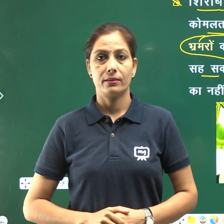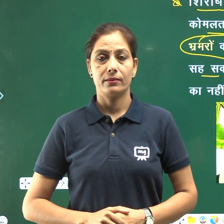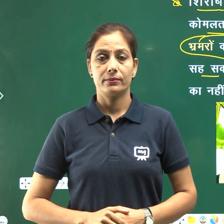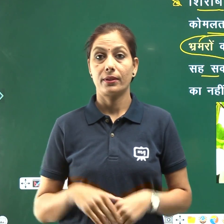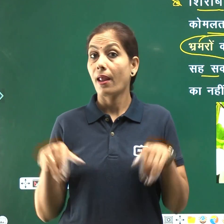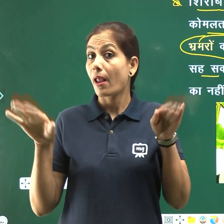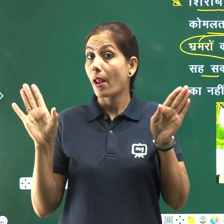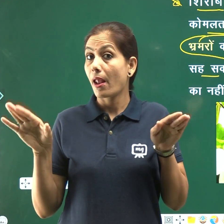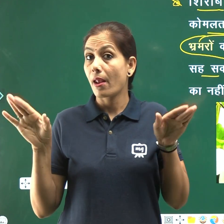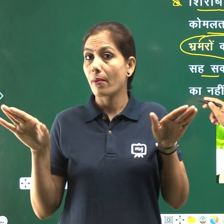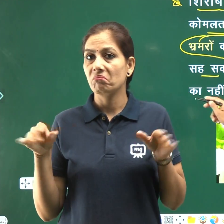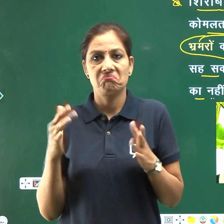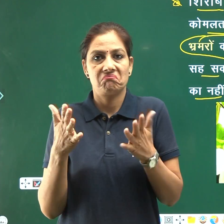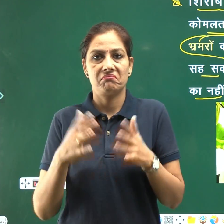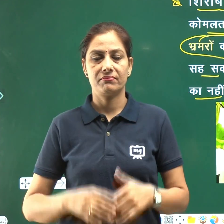पक्षियों तक का नहीं।